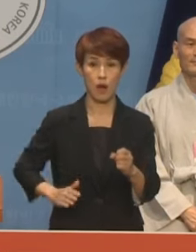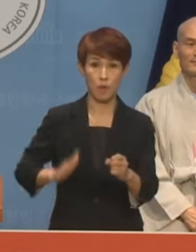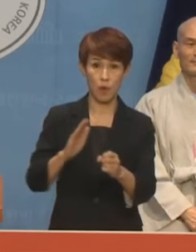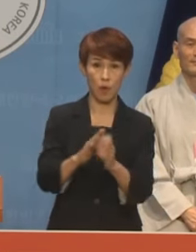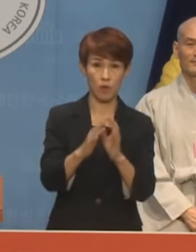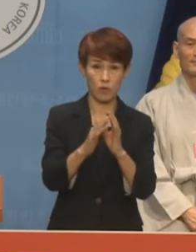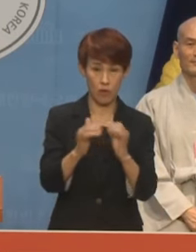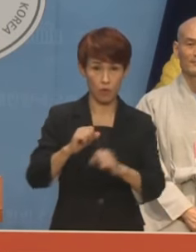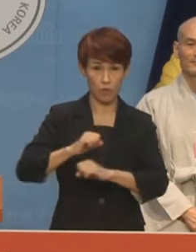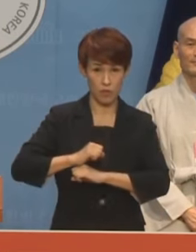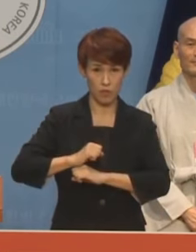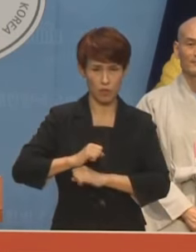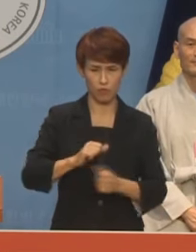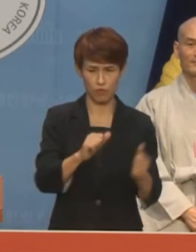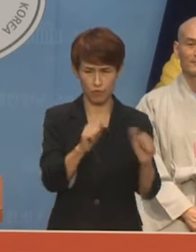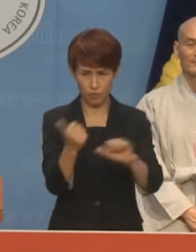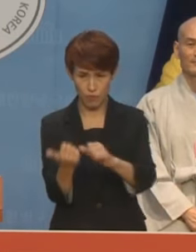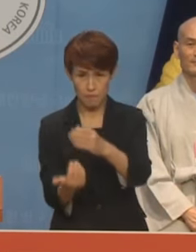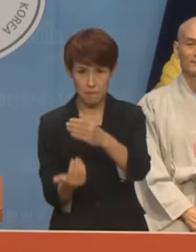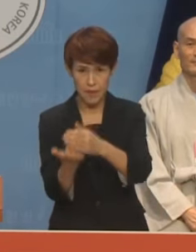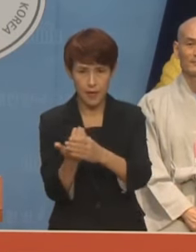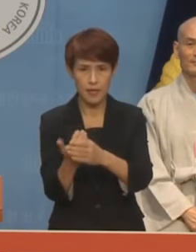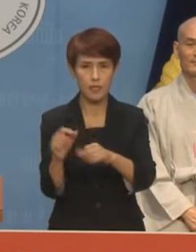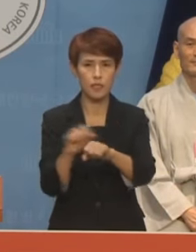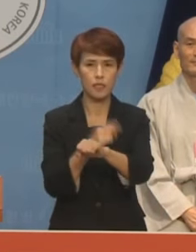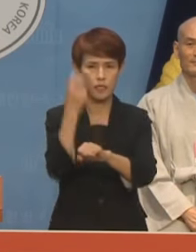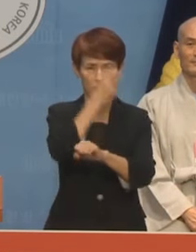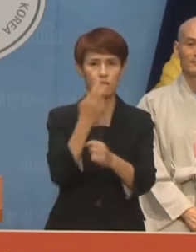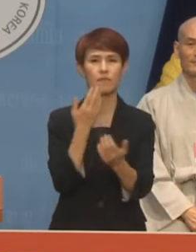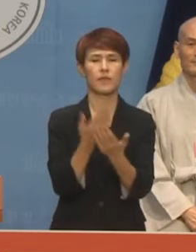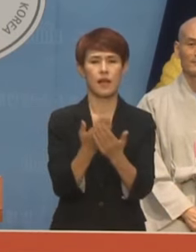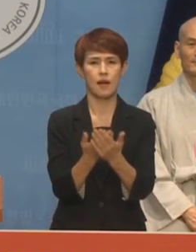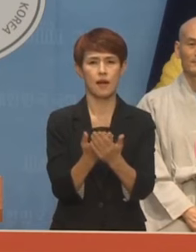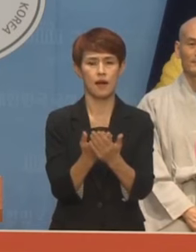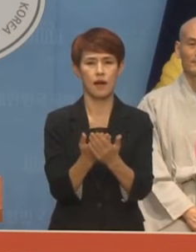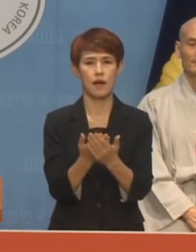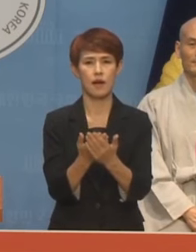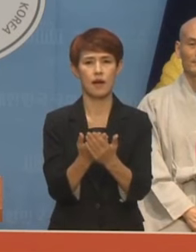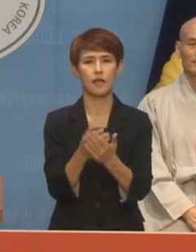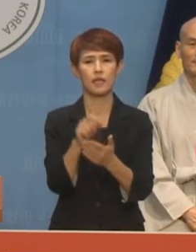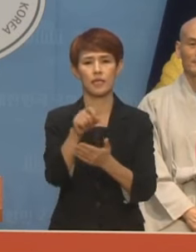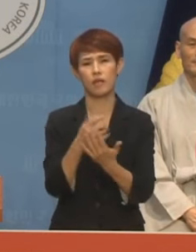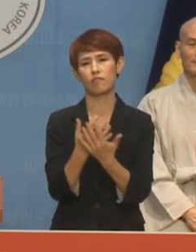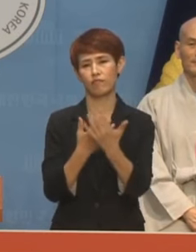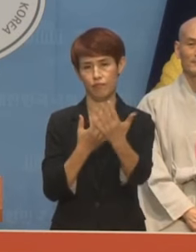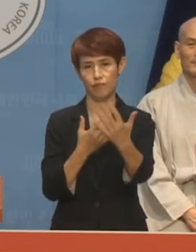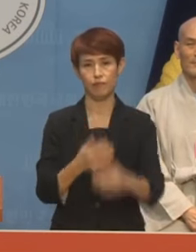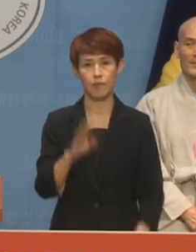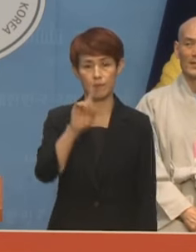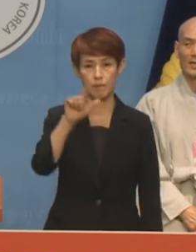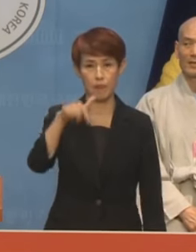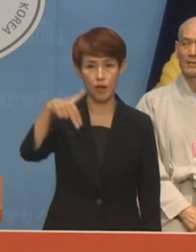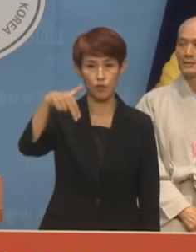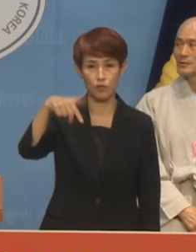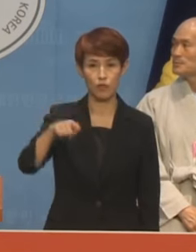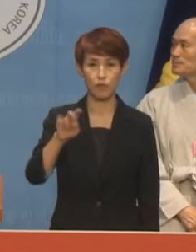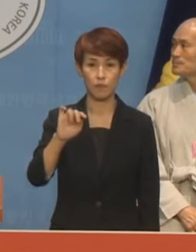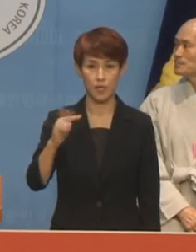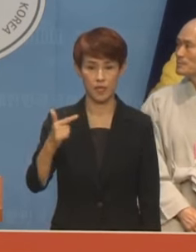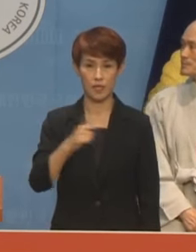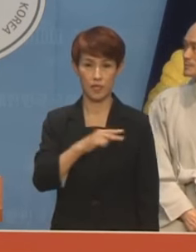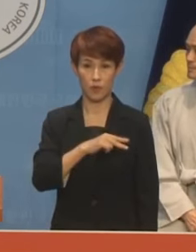순직 사건 특검을 촉구하는 기자회견을 하기로 했습니다. 박주민 의원실과